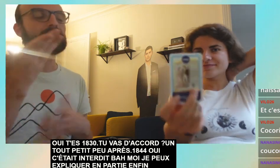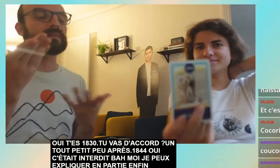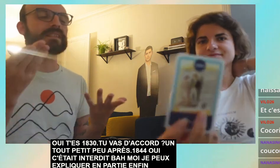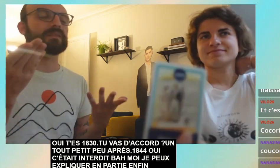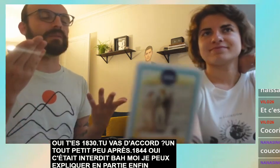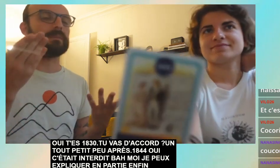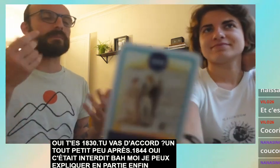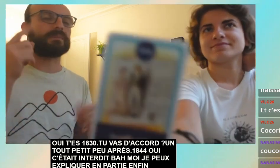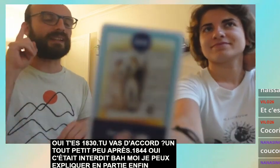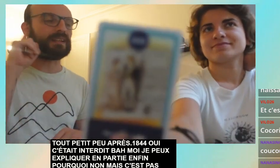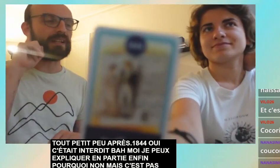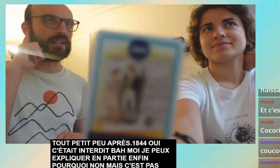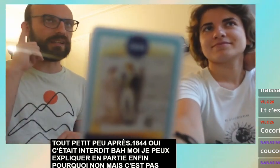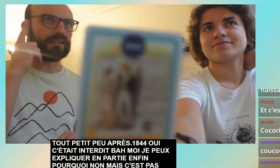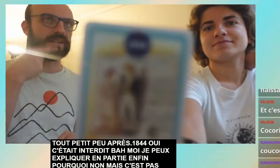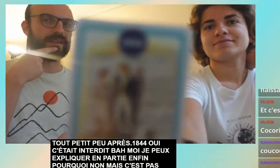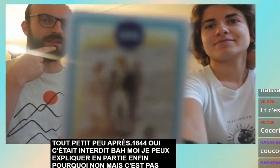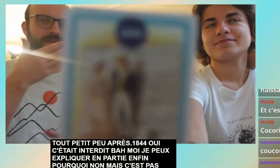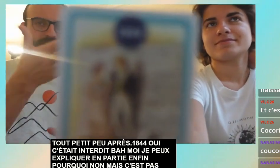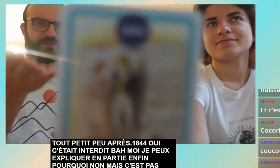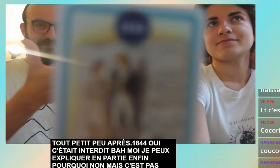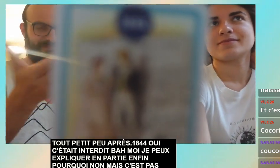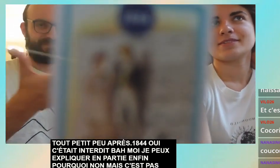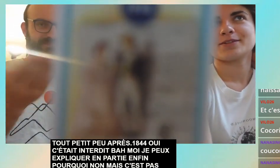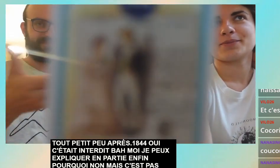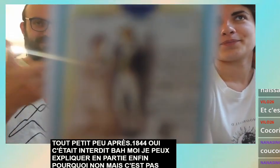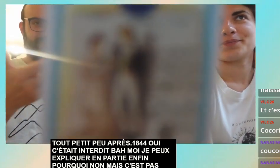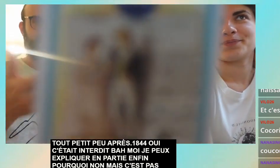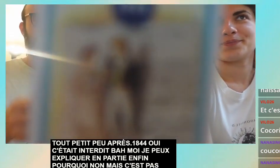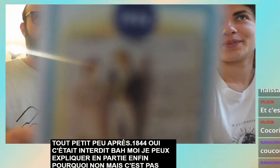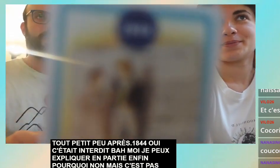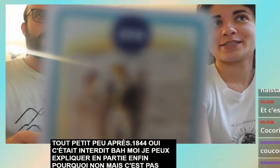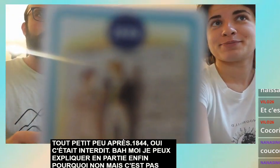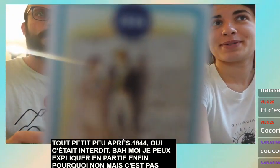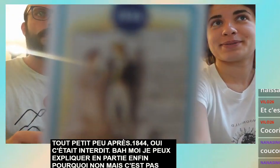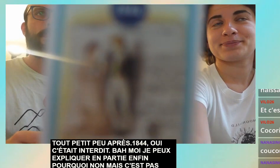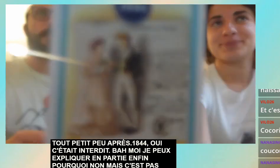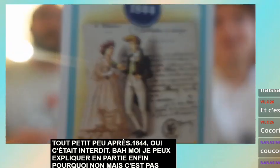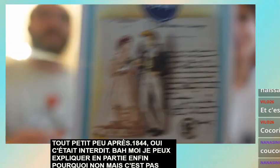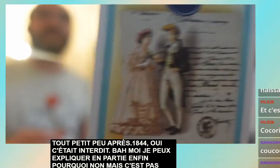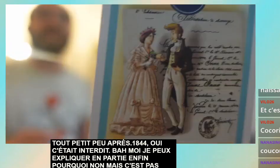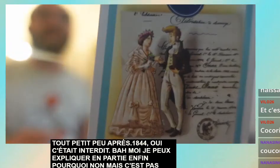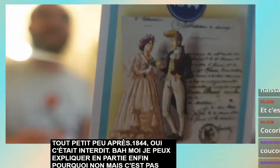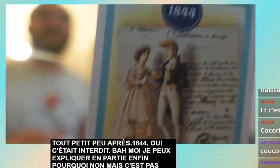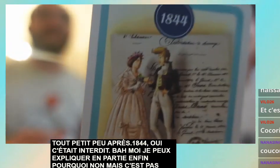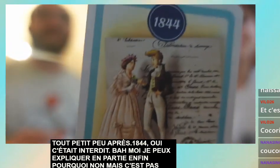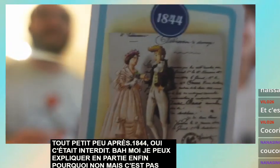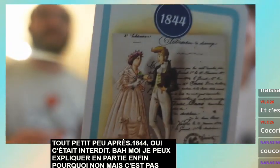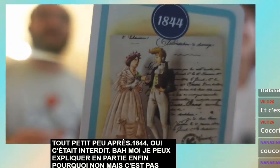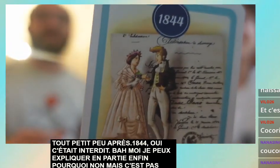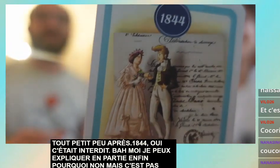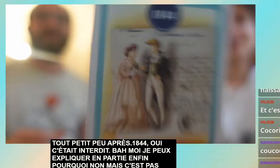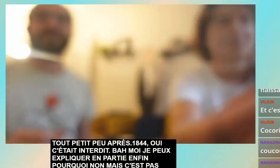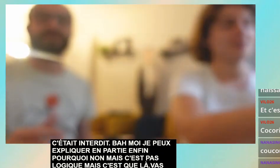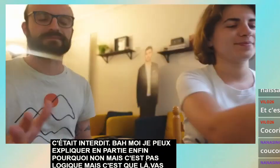mais c'est que la... Vas-y. Non, c'est pas. Si. Non.